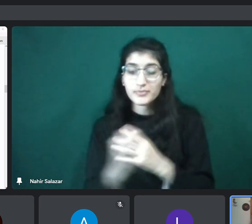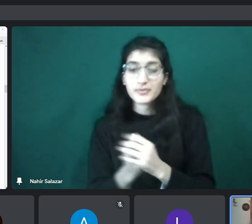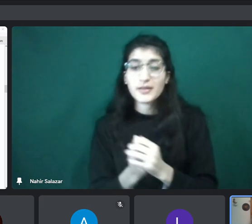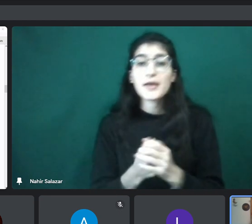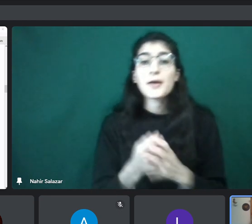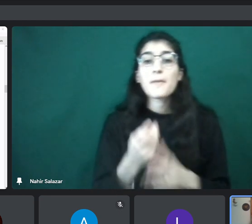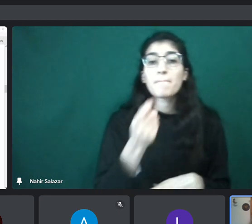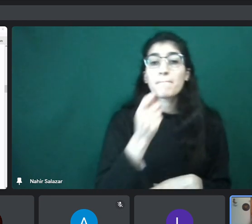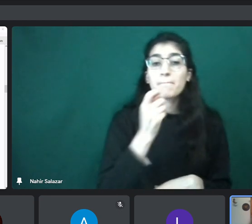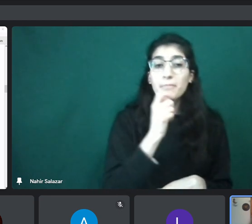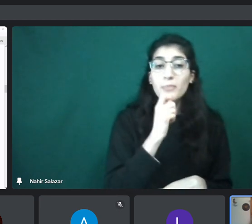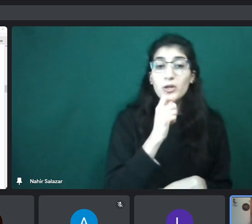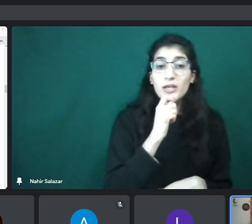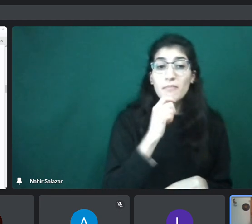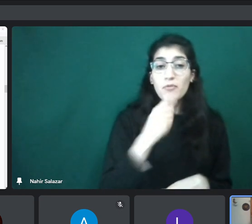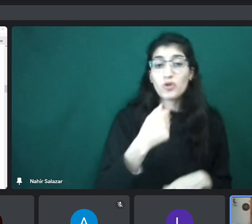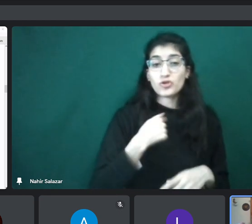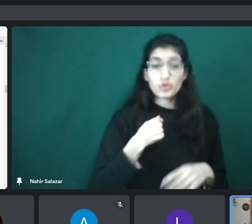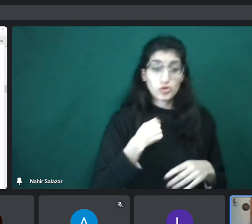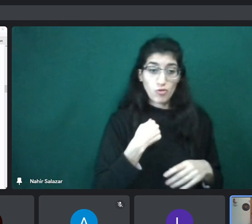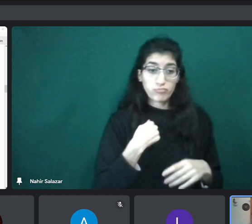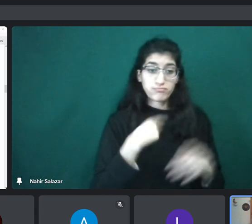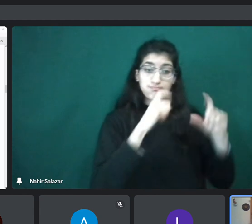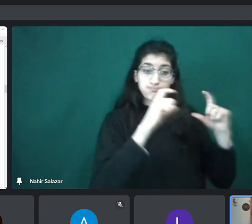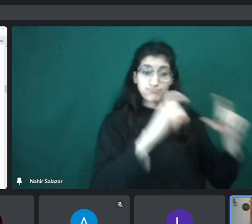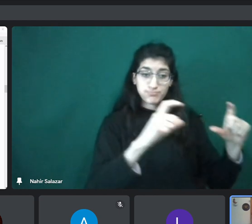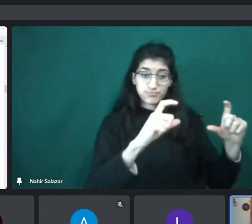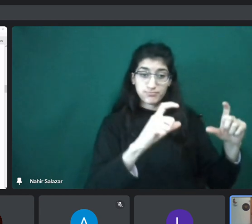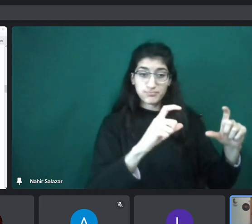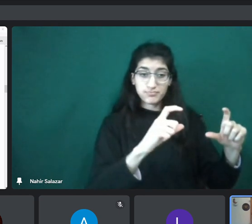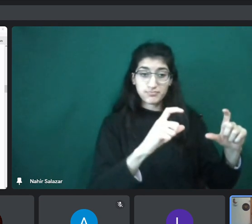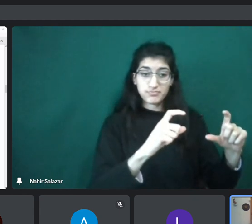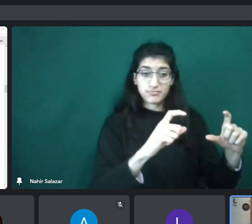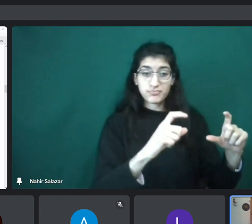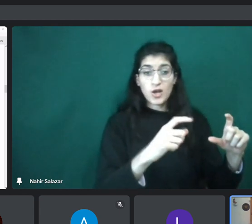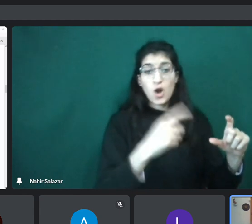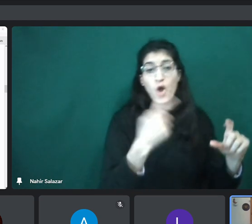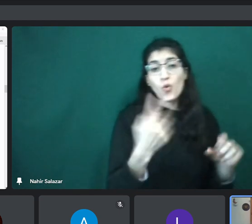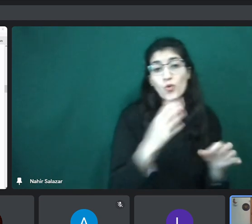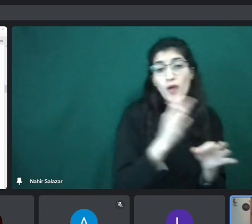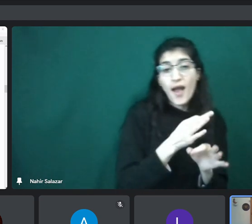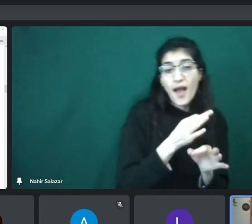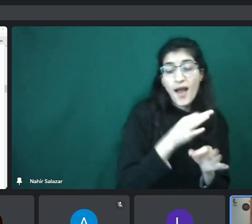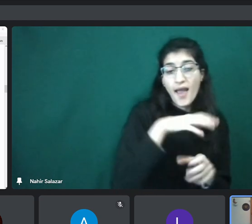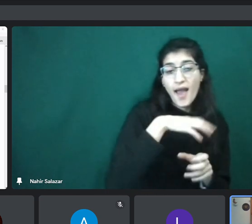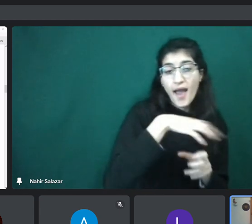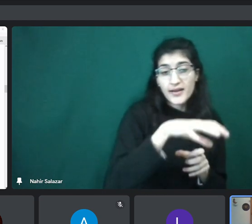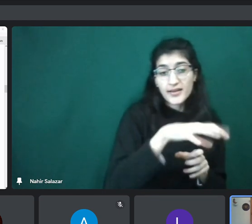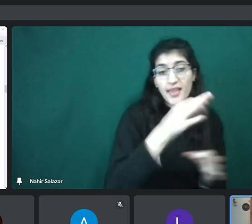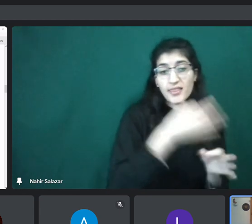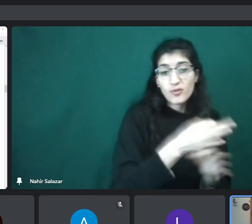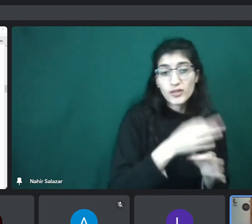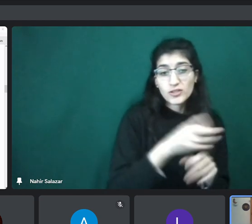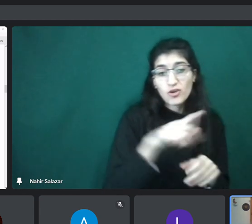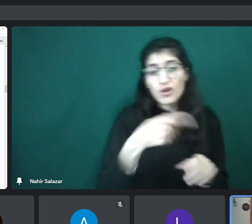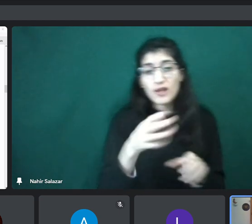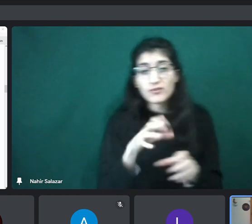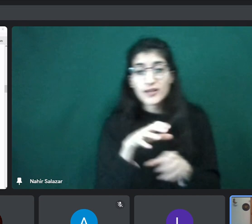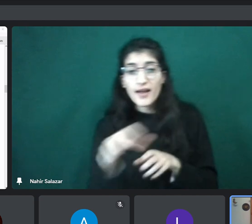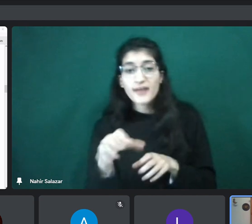separé yo, o sea, un área es de educación, la otra es de ciencias naturales y humanas, la otra es de cultura. Si vos